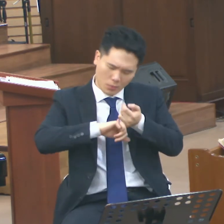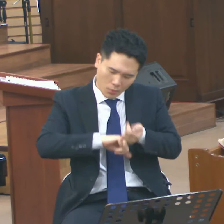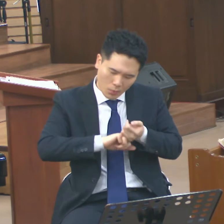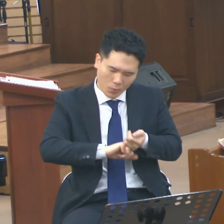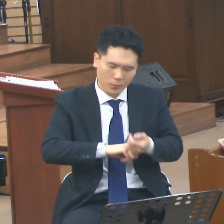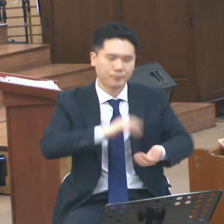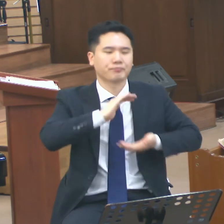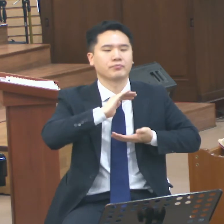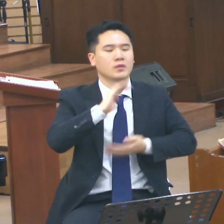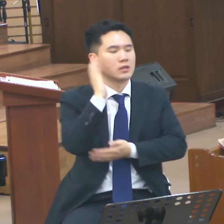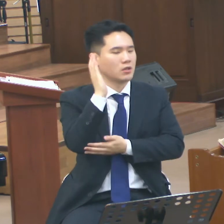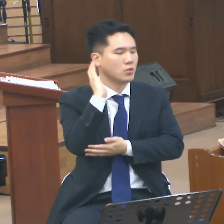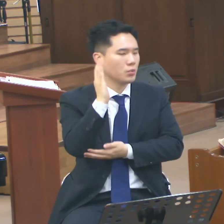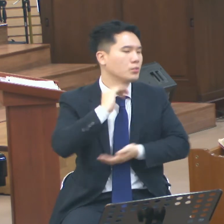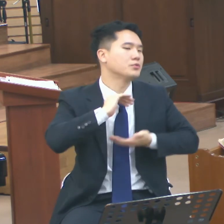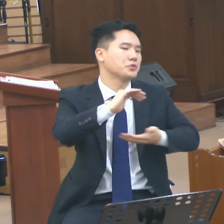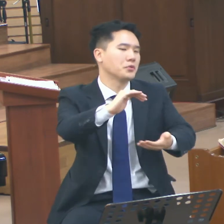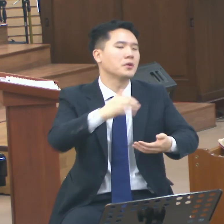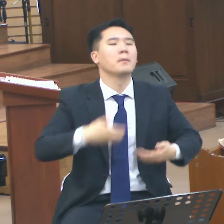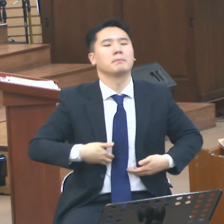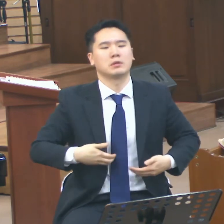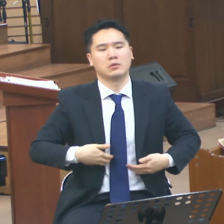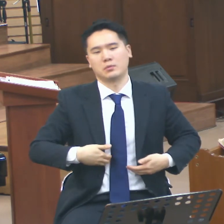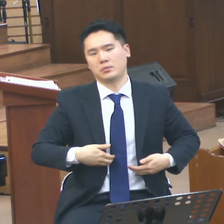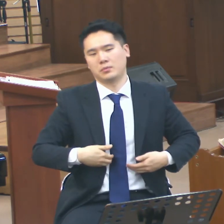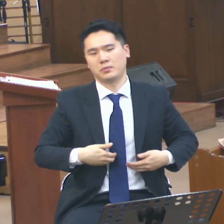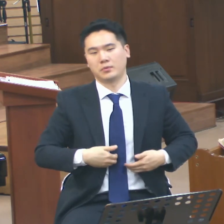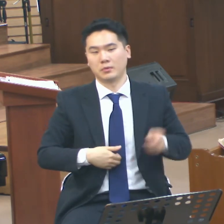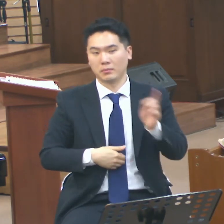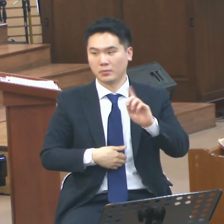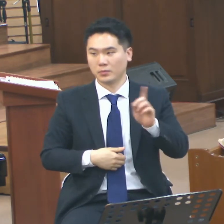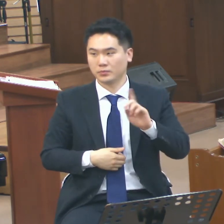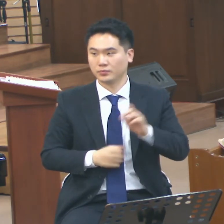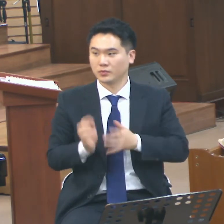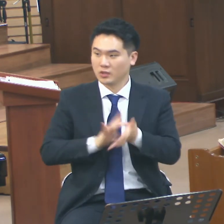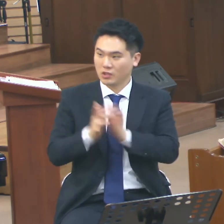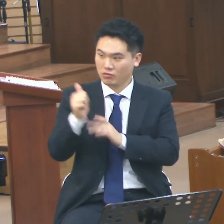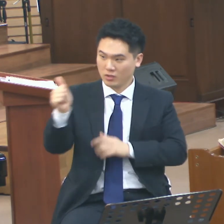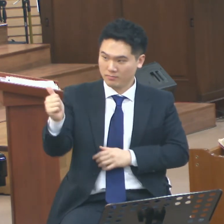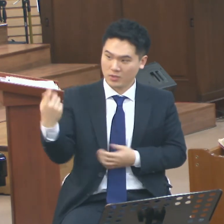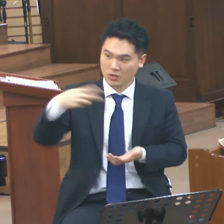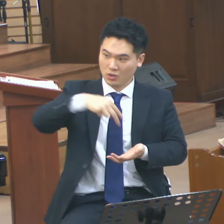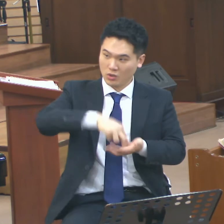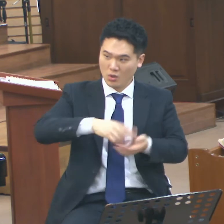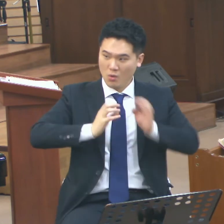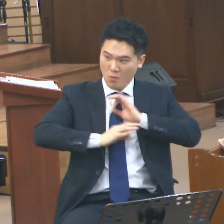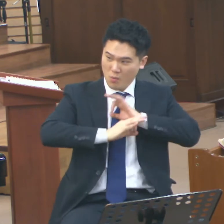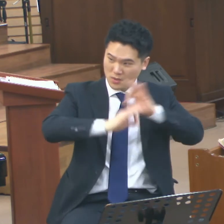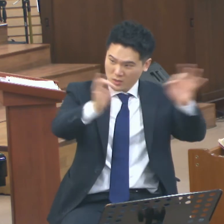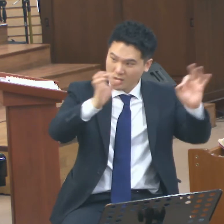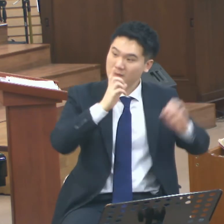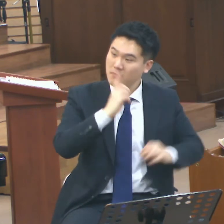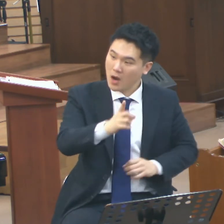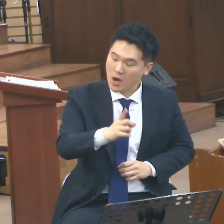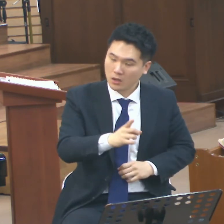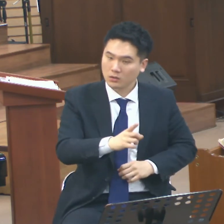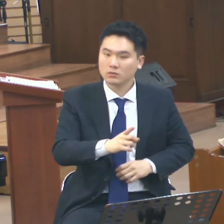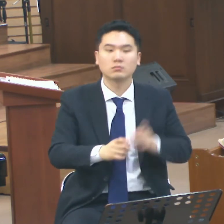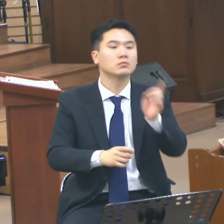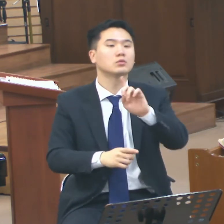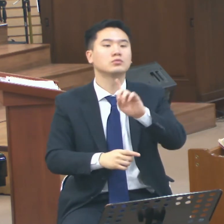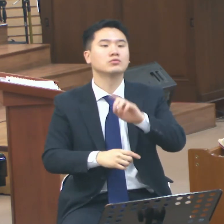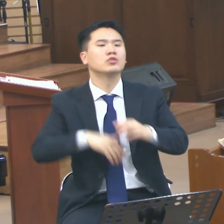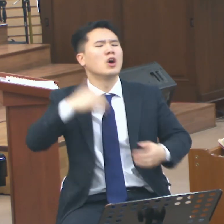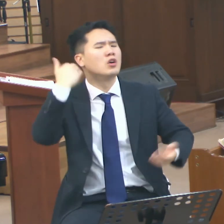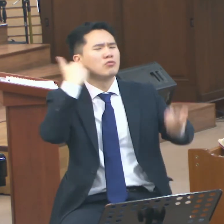끝날 키스리월 22일에 예수님께서 서서 외쳐 이르시되 누구든지 목마르거든, 이게